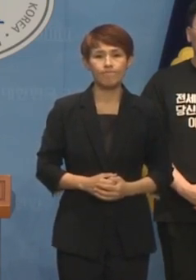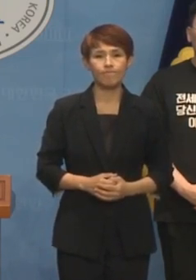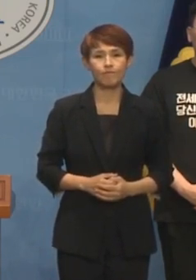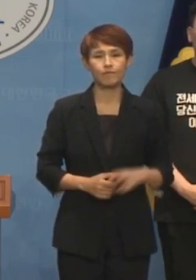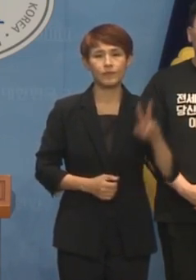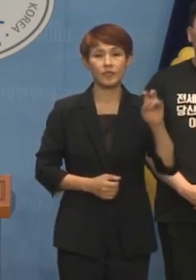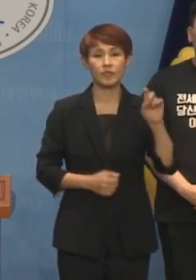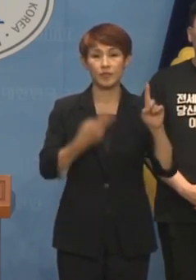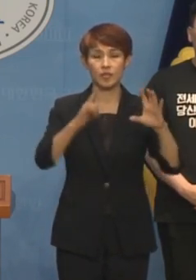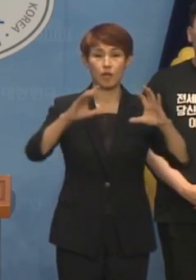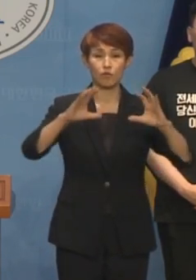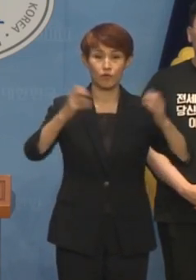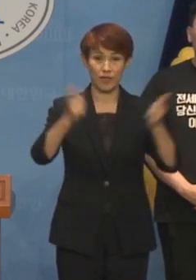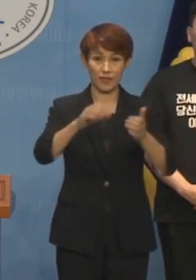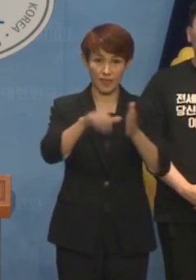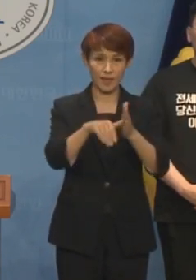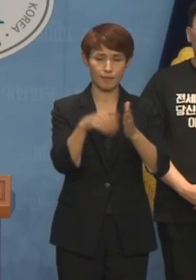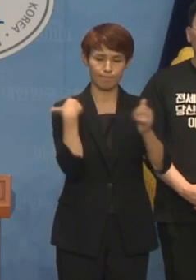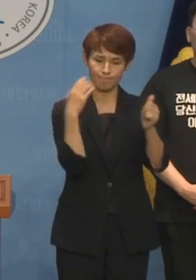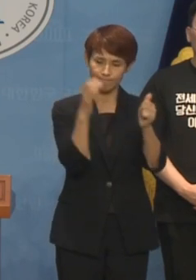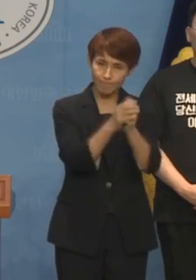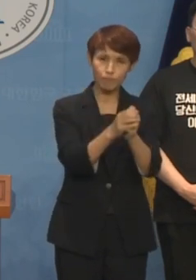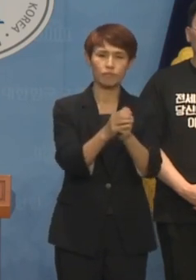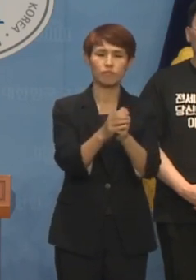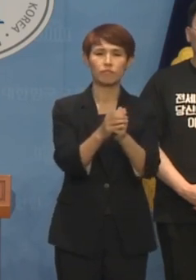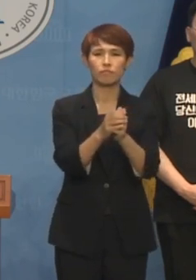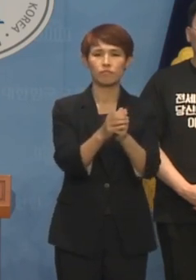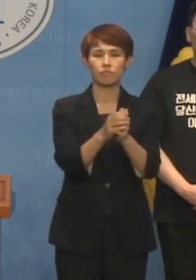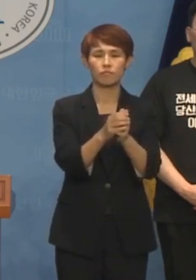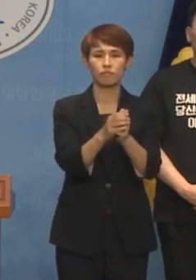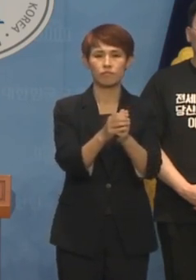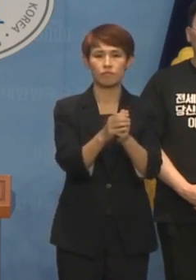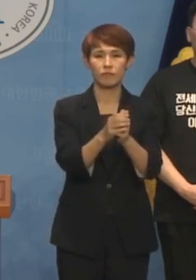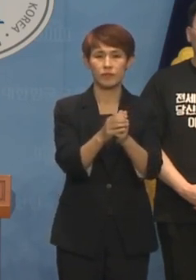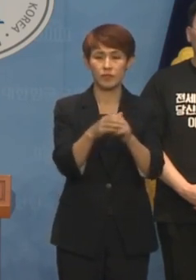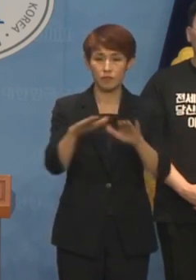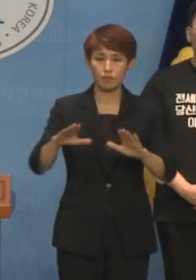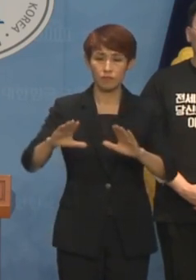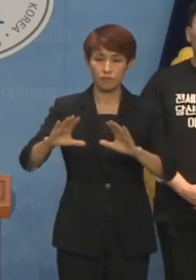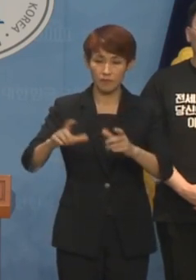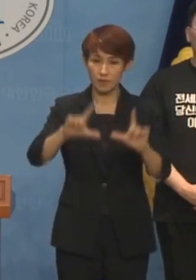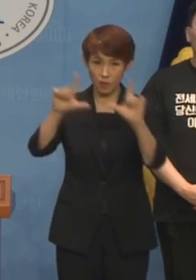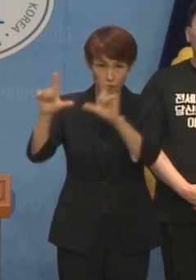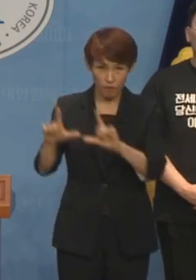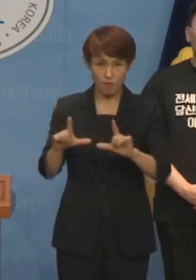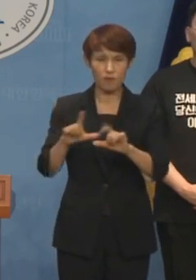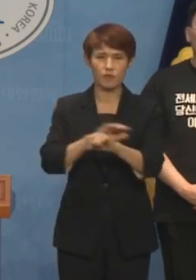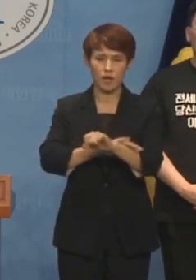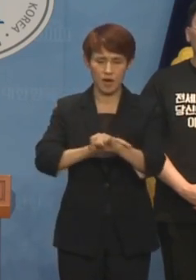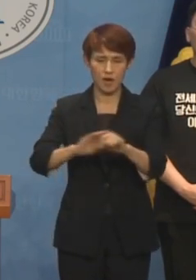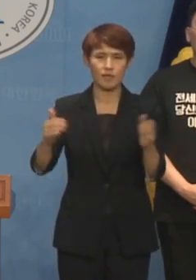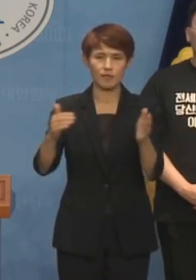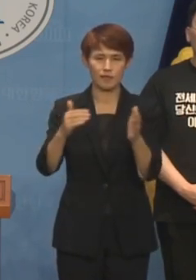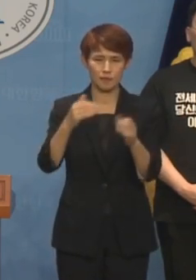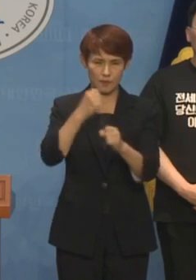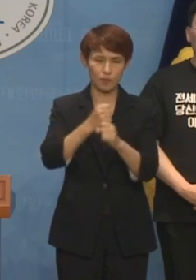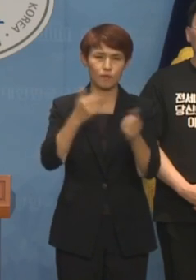21대 국회에서 책임 있게 민생 현안을 마무리해 주시길 바라고요.